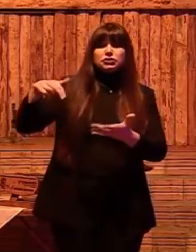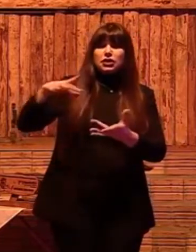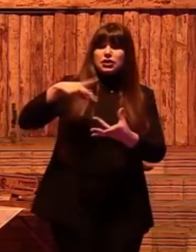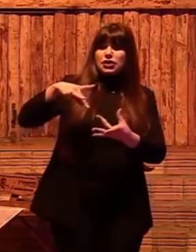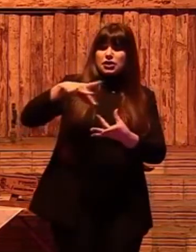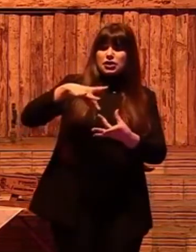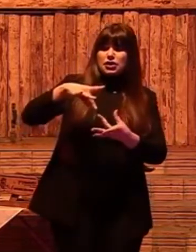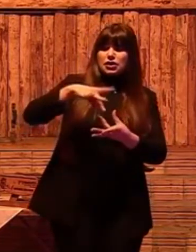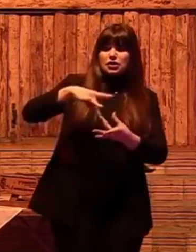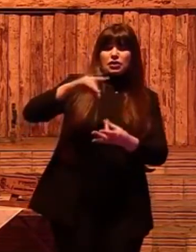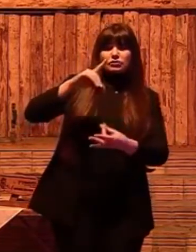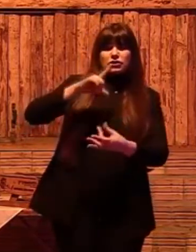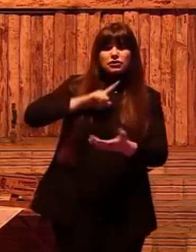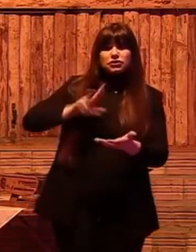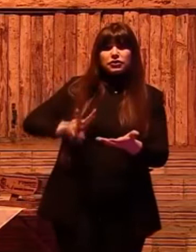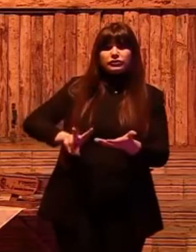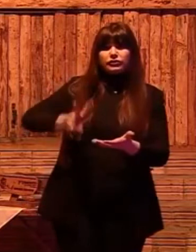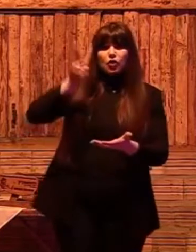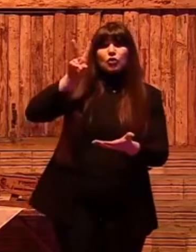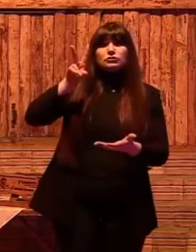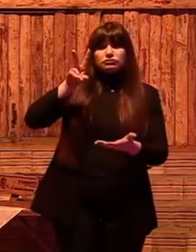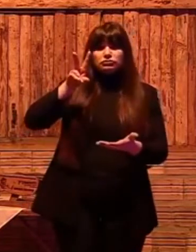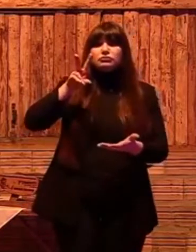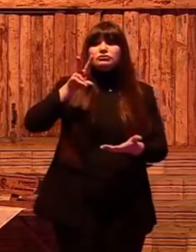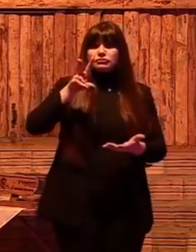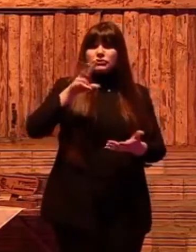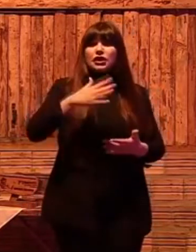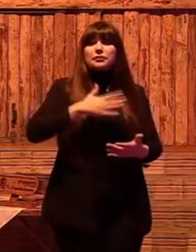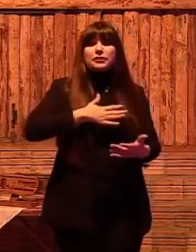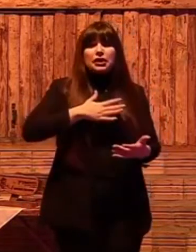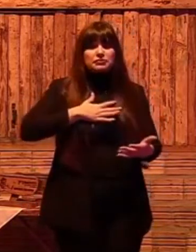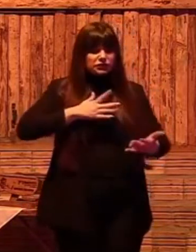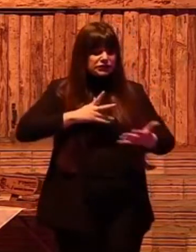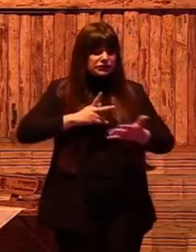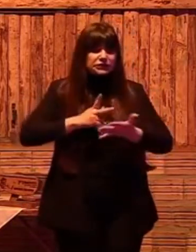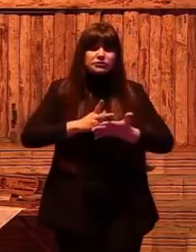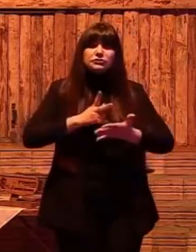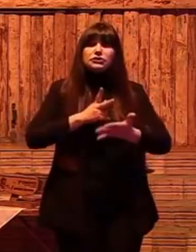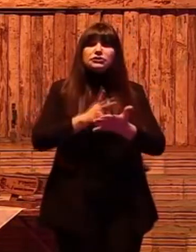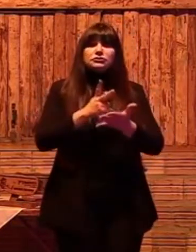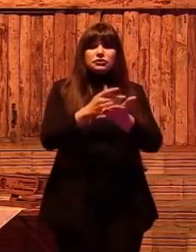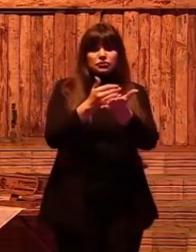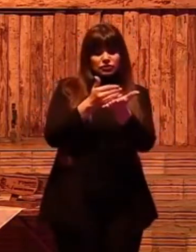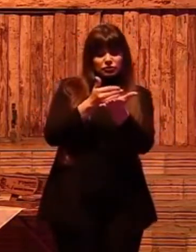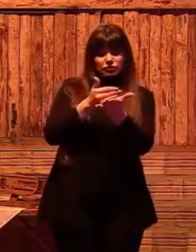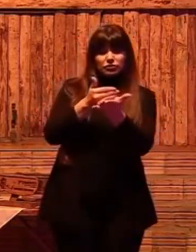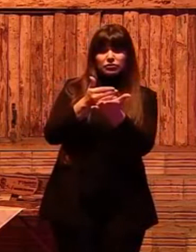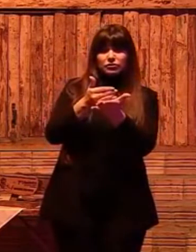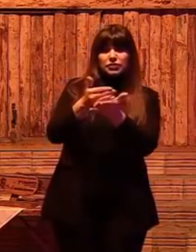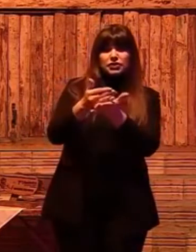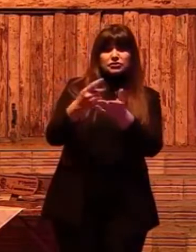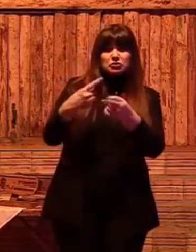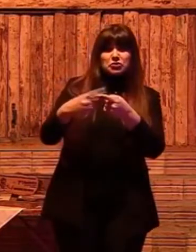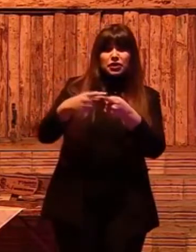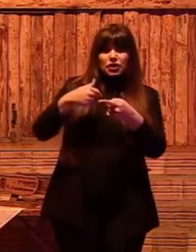paga seu preço. Para mim é sempre um começo, porque